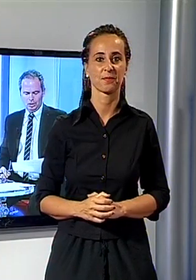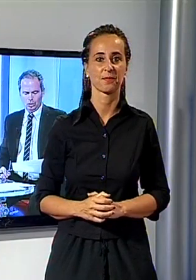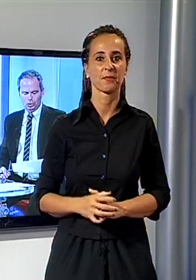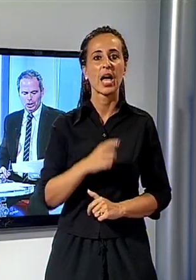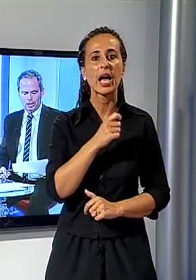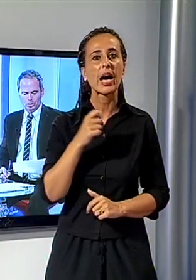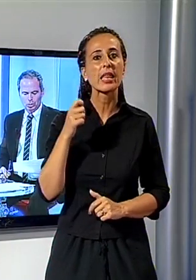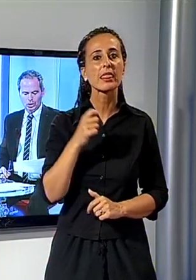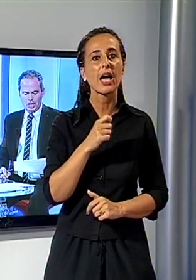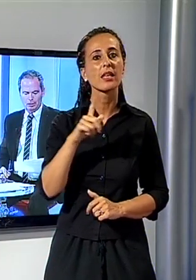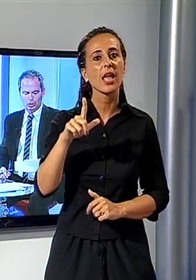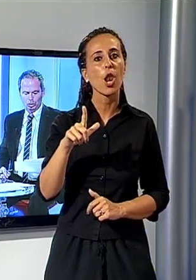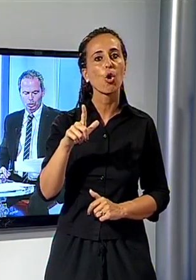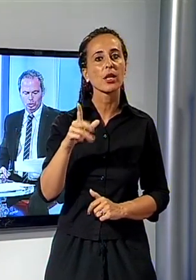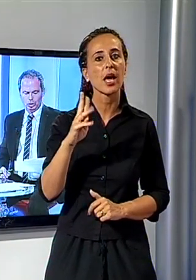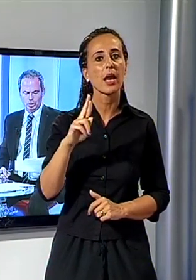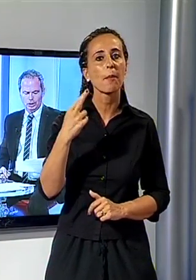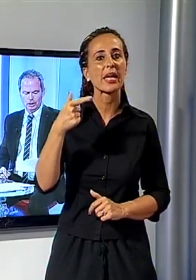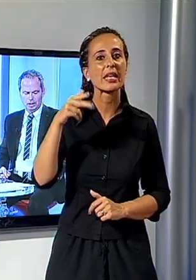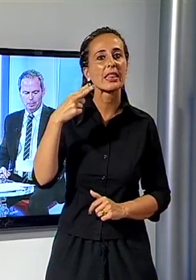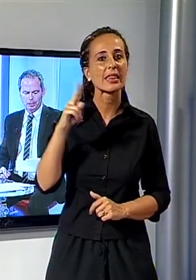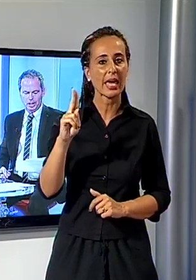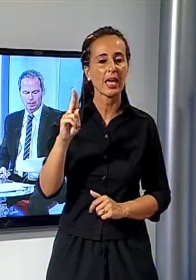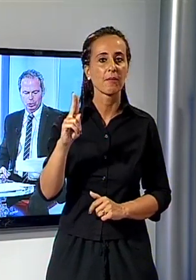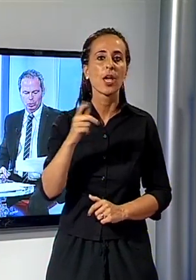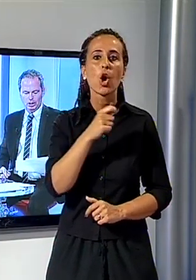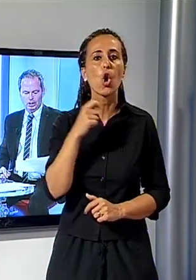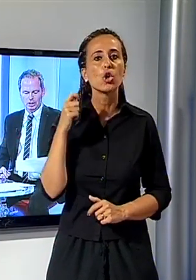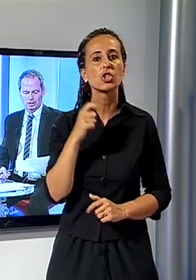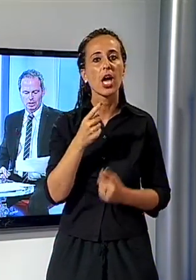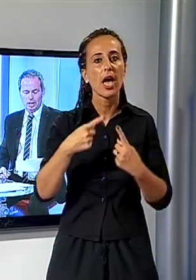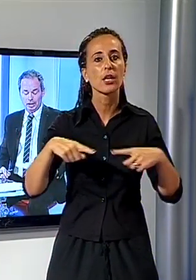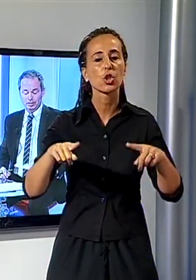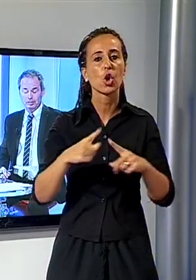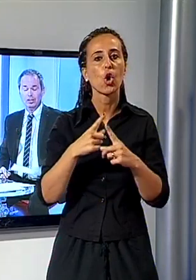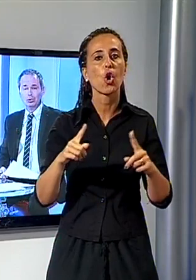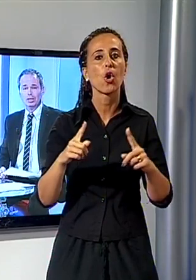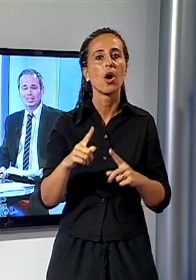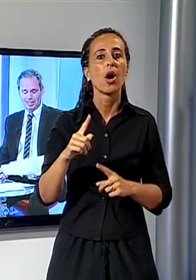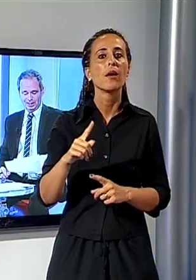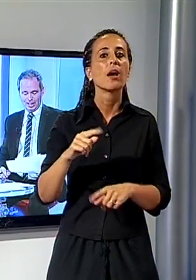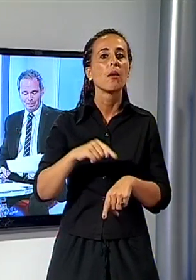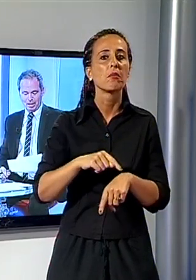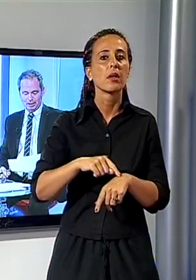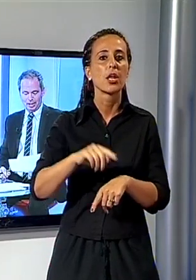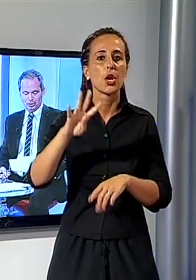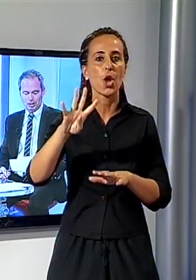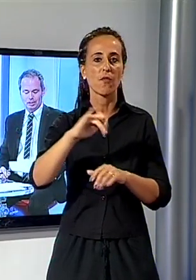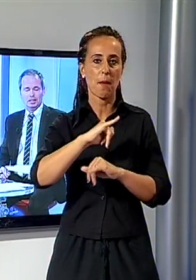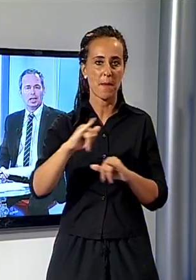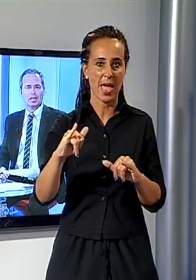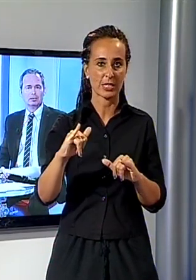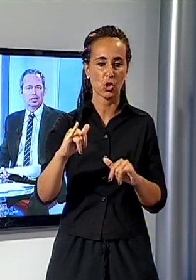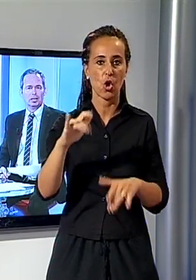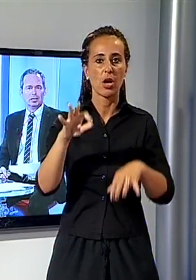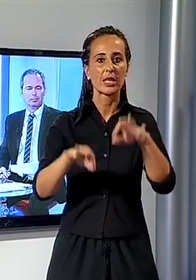giovanissimi di Villa Basilica e dintorni che presenteranno le nuove collezioni e i look di tendenza per la prossima stagione. Ma il